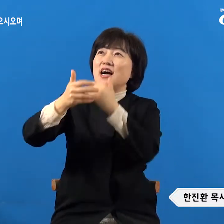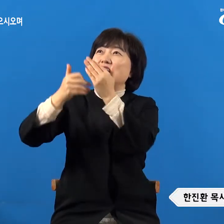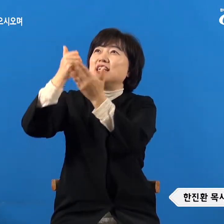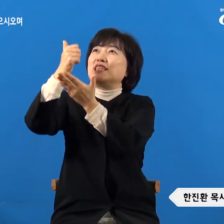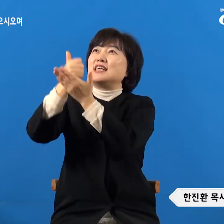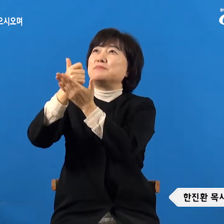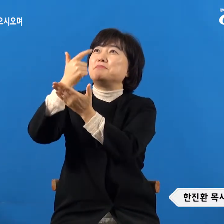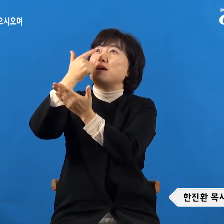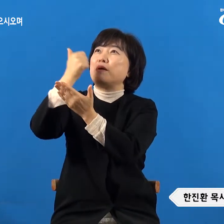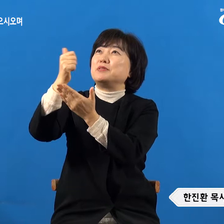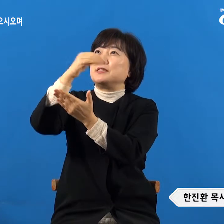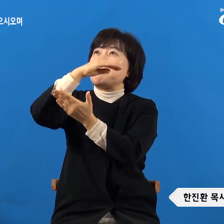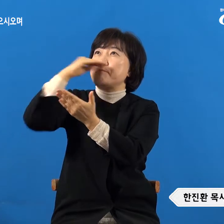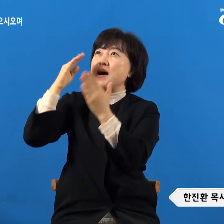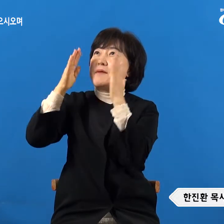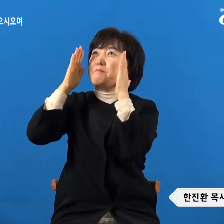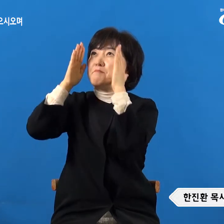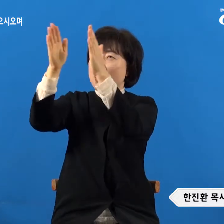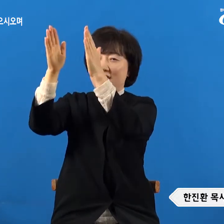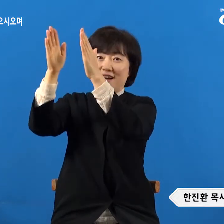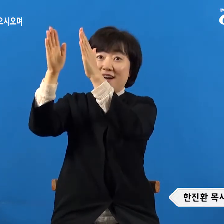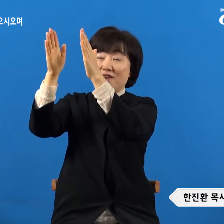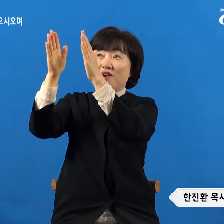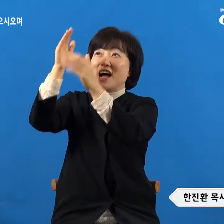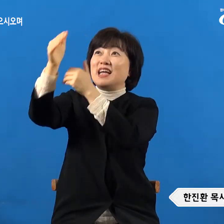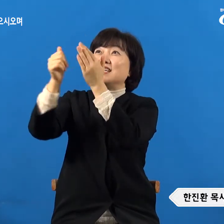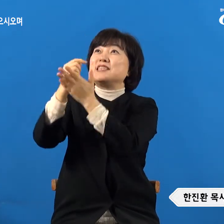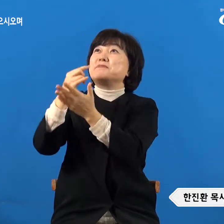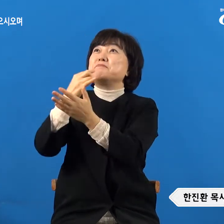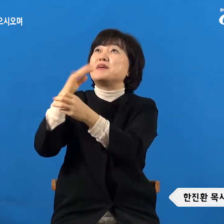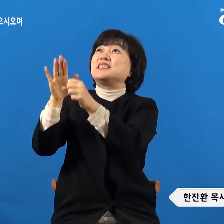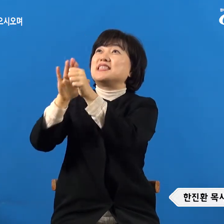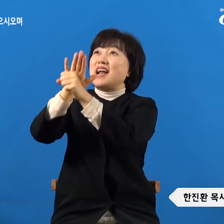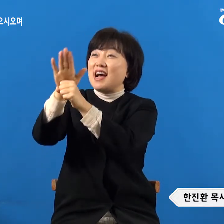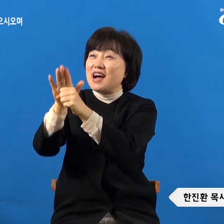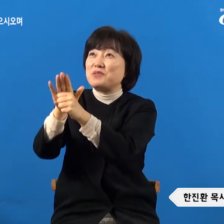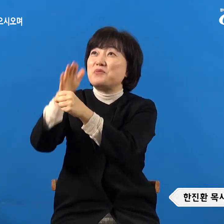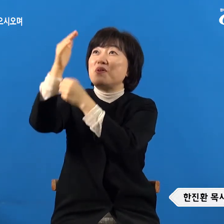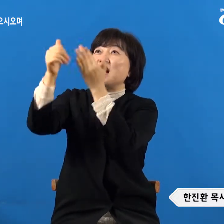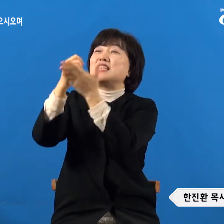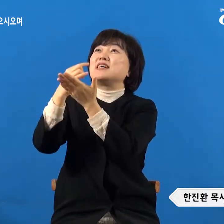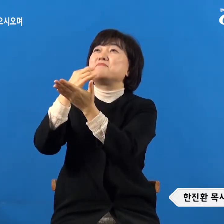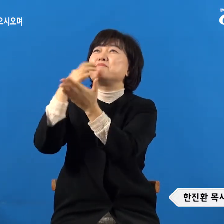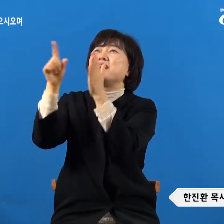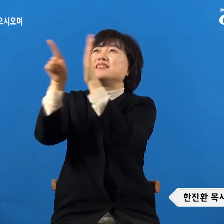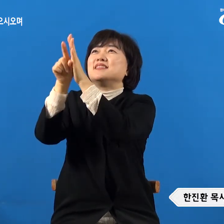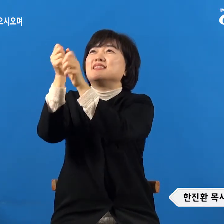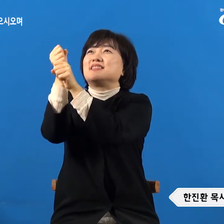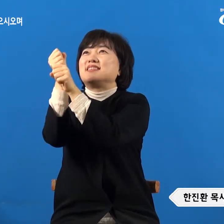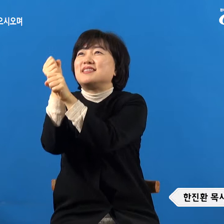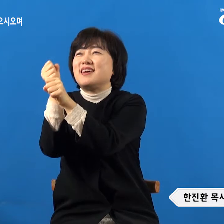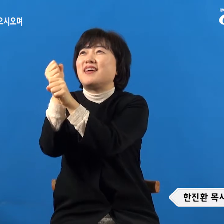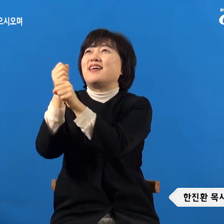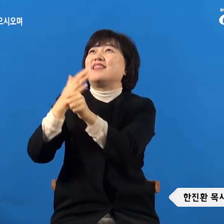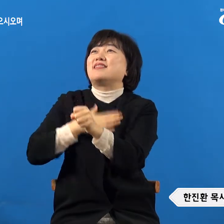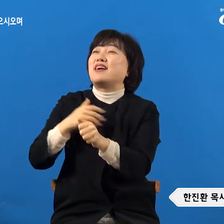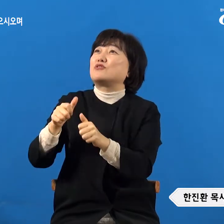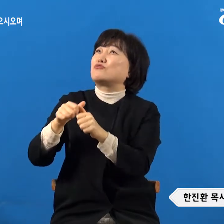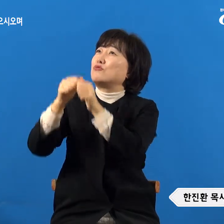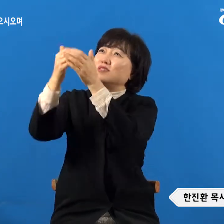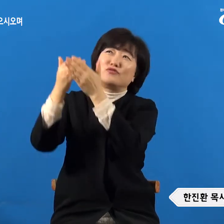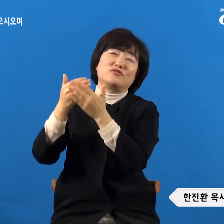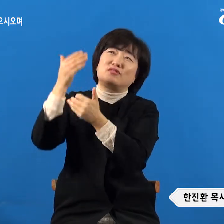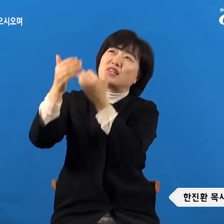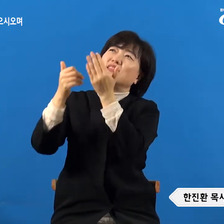아버지를 똑바로 바라보고 하나님만을 사랑하고 하나님만을 의지하는 것입니다. 날 구원해